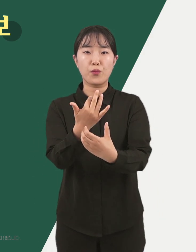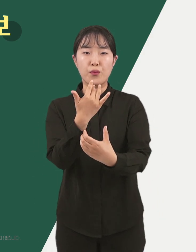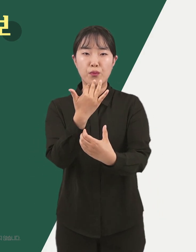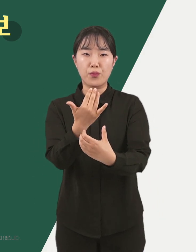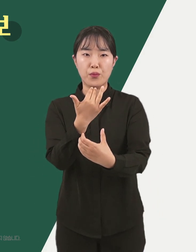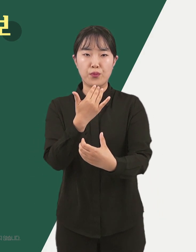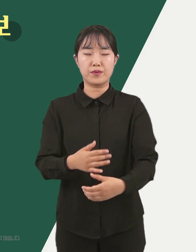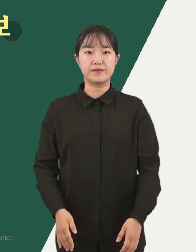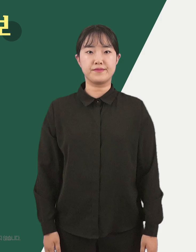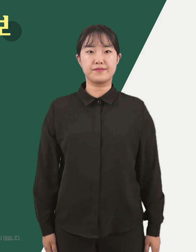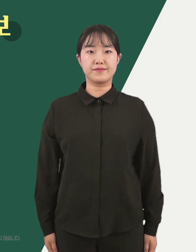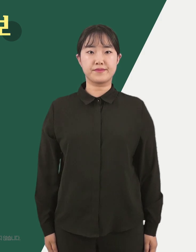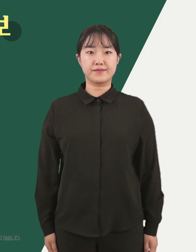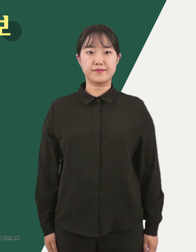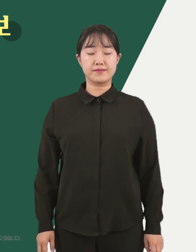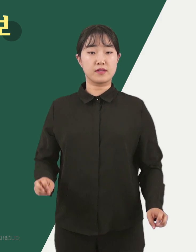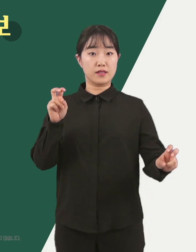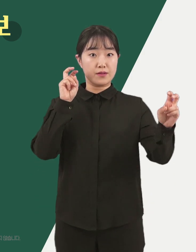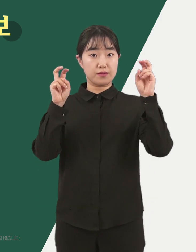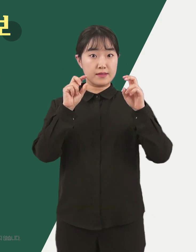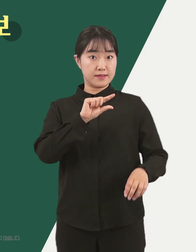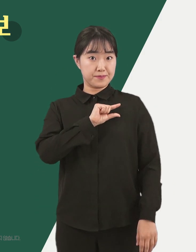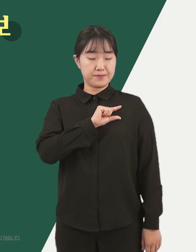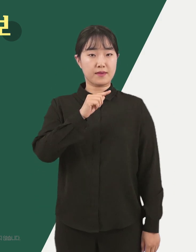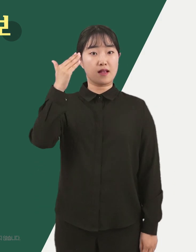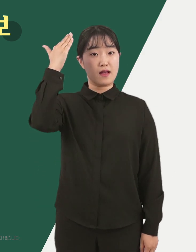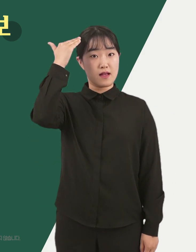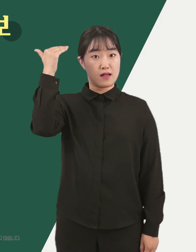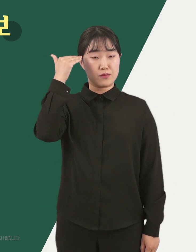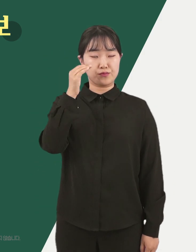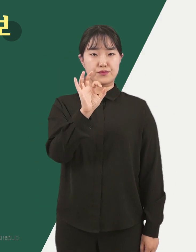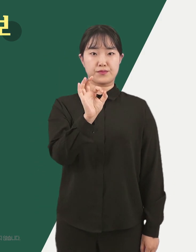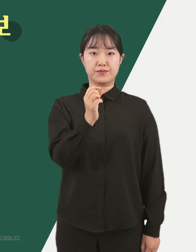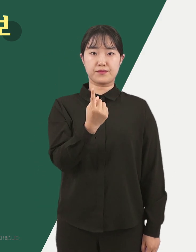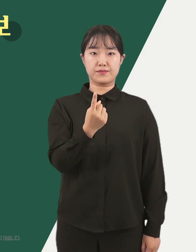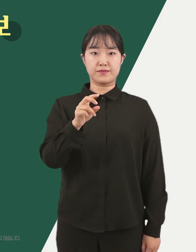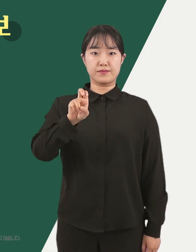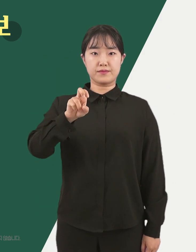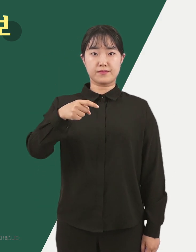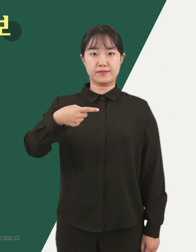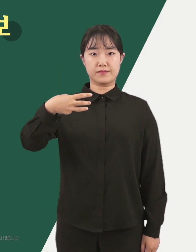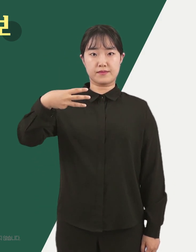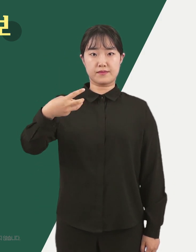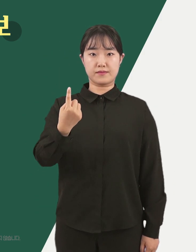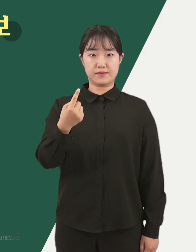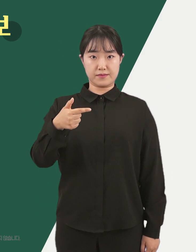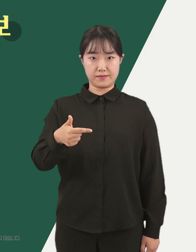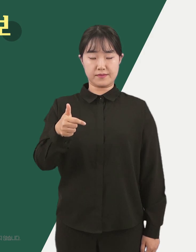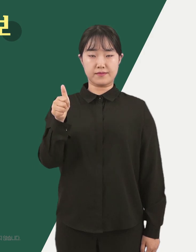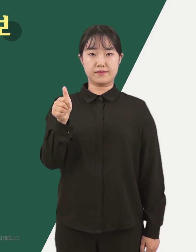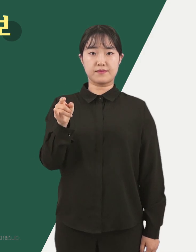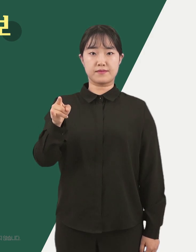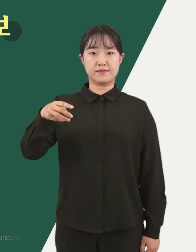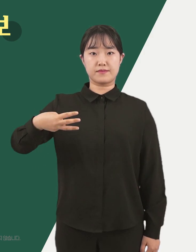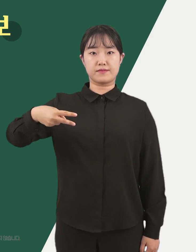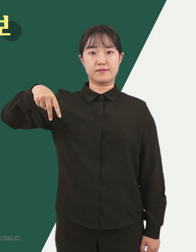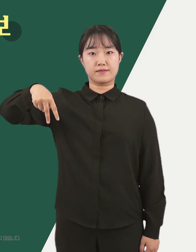흡입기, 모델명 NEV100, 업체명 한국오므론 헬스케어.